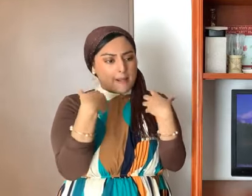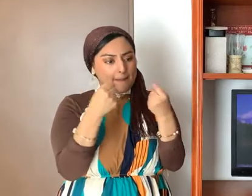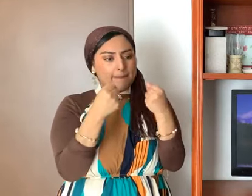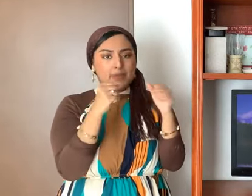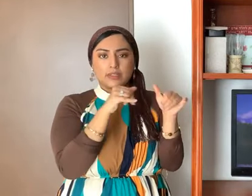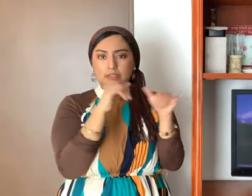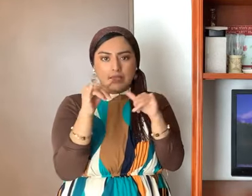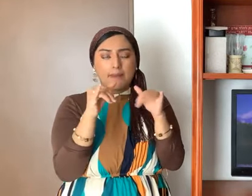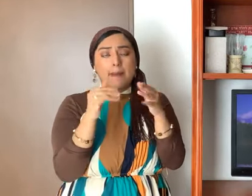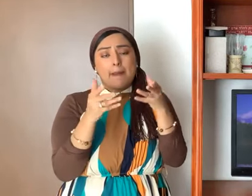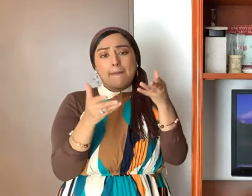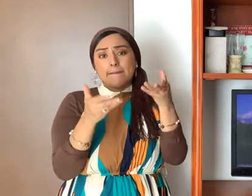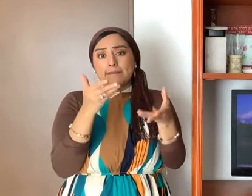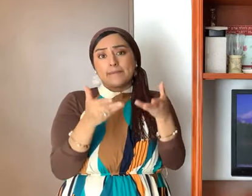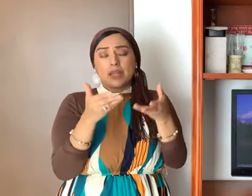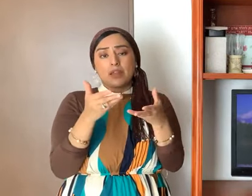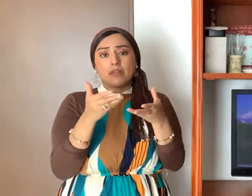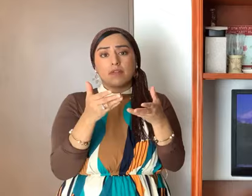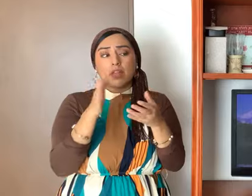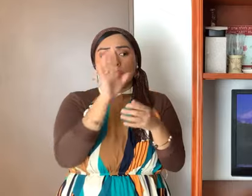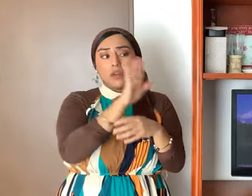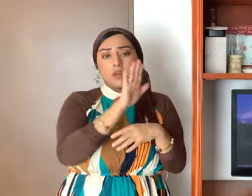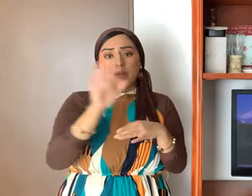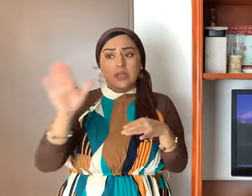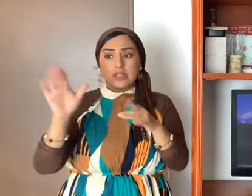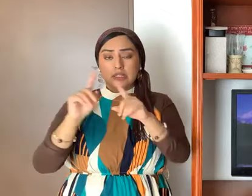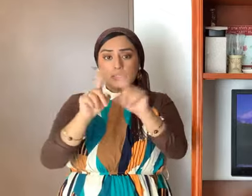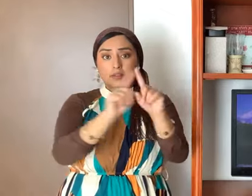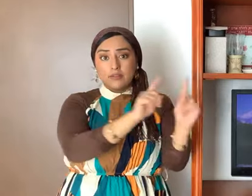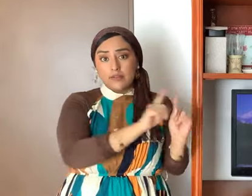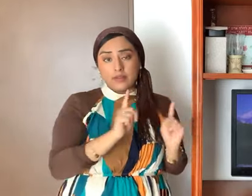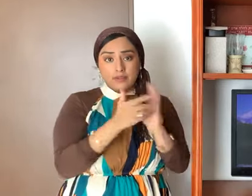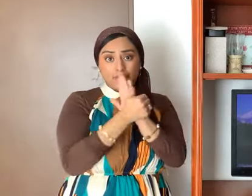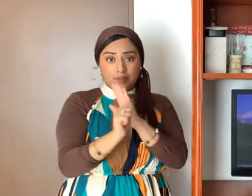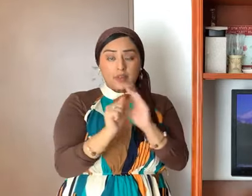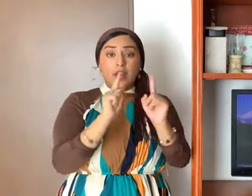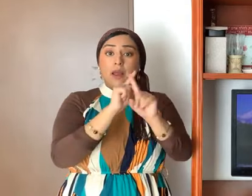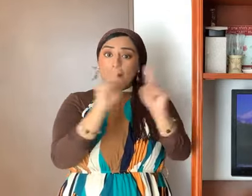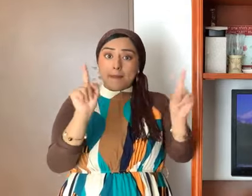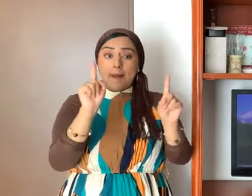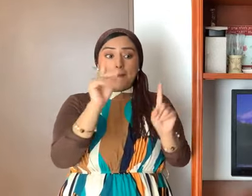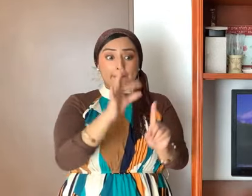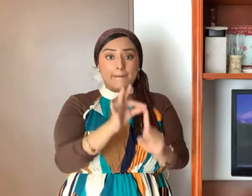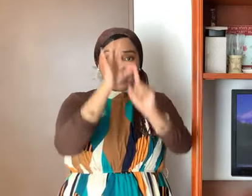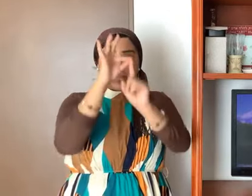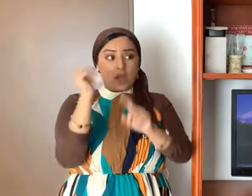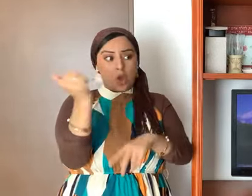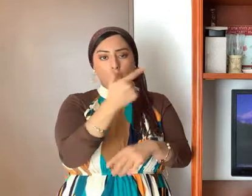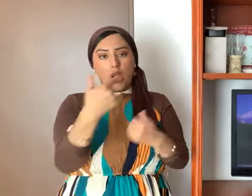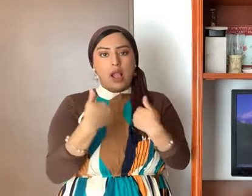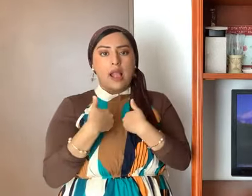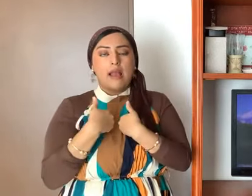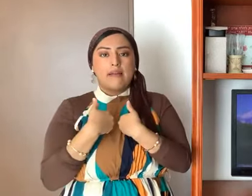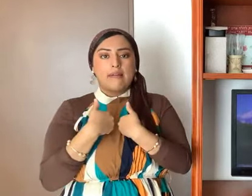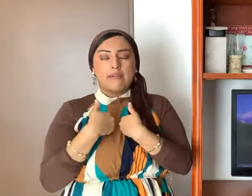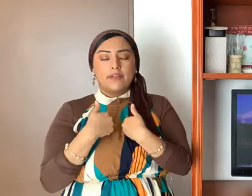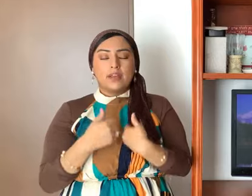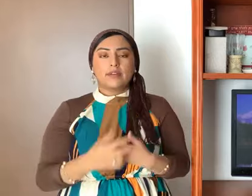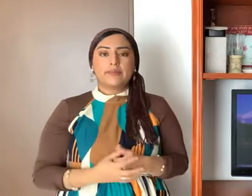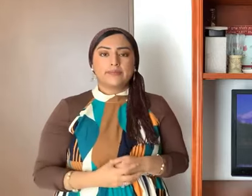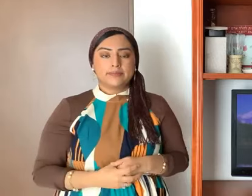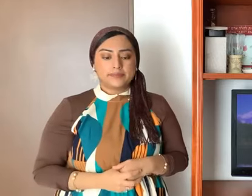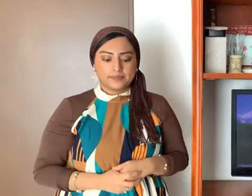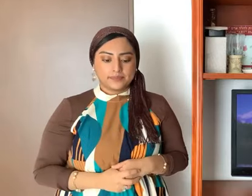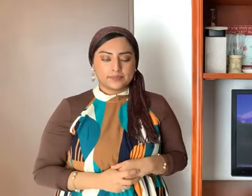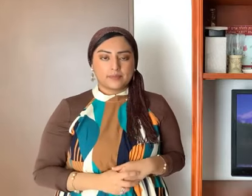él. Tal vez la porción de cada uno sea diferente, pero al final el llamado lo tenemos todos. El llamado los tenemos